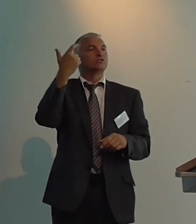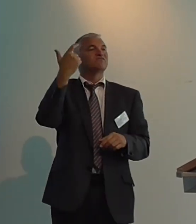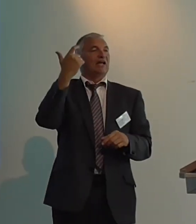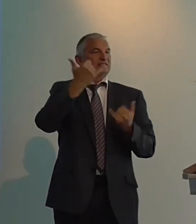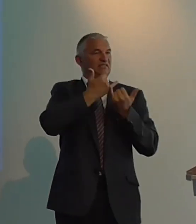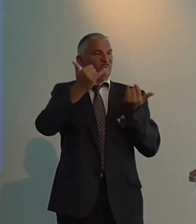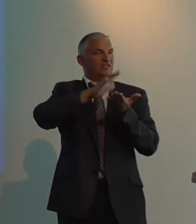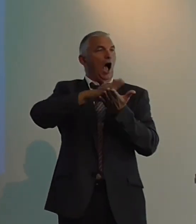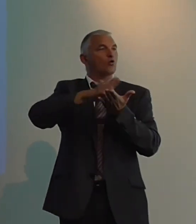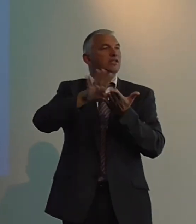da geht schon eine Vorausschau